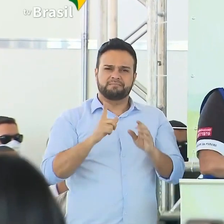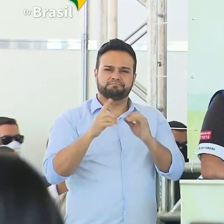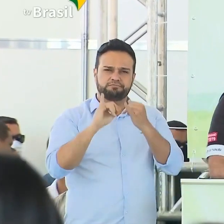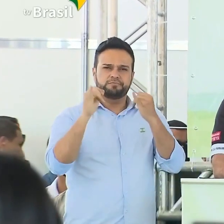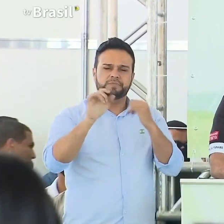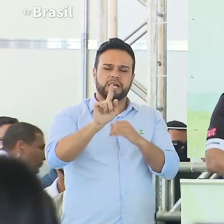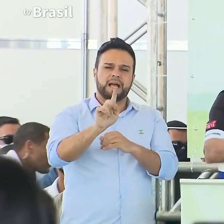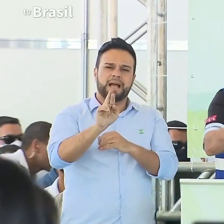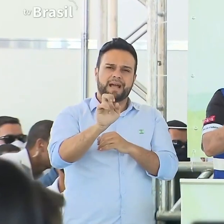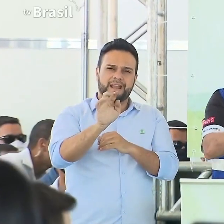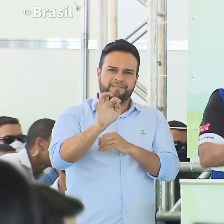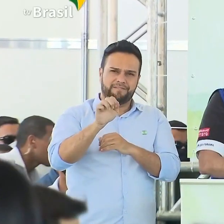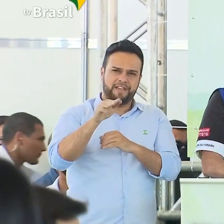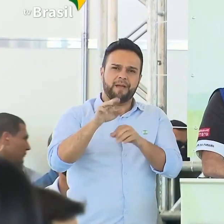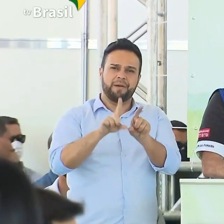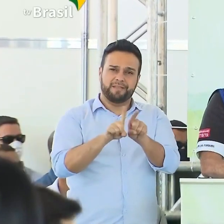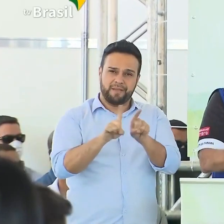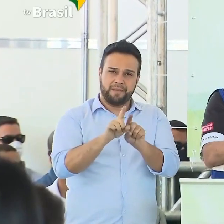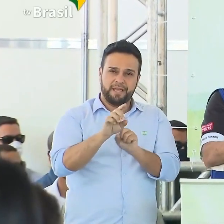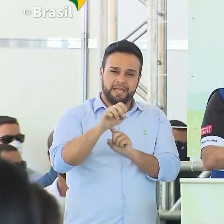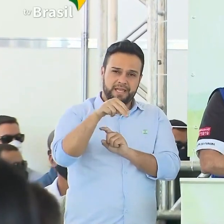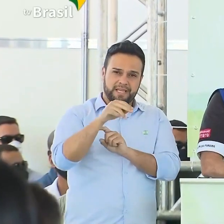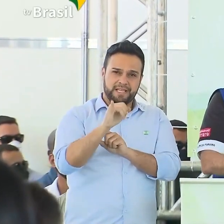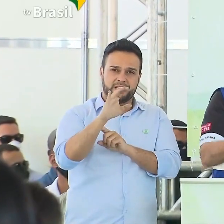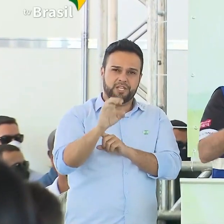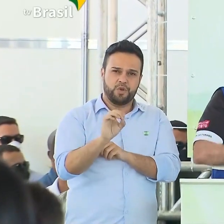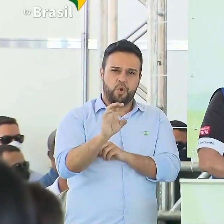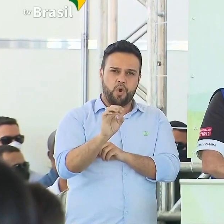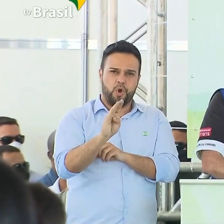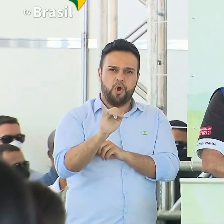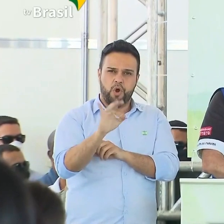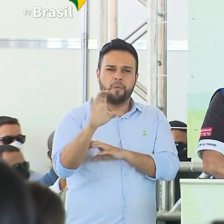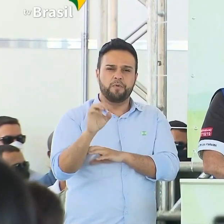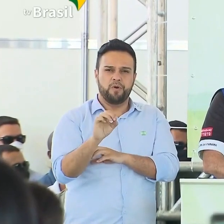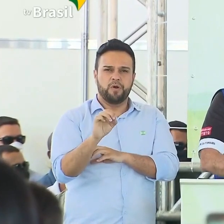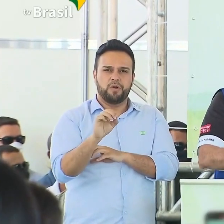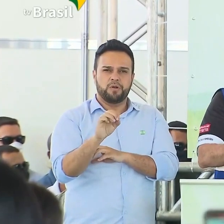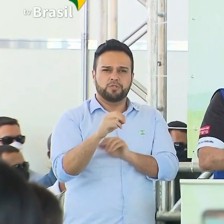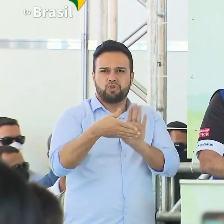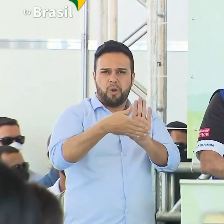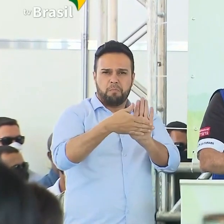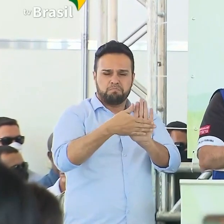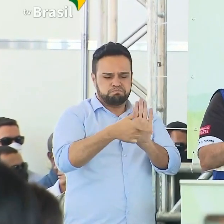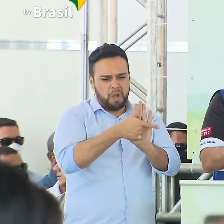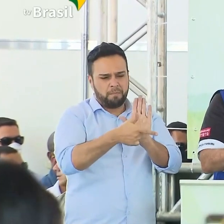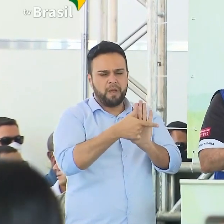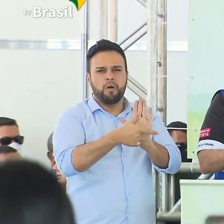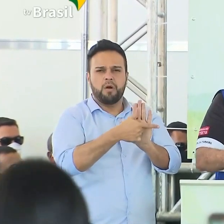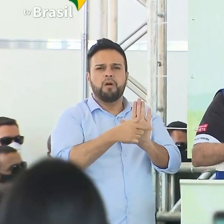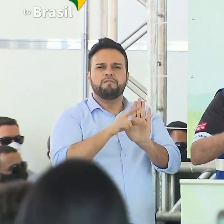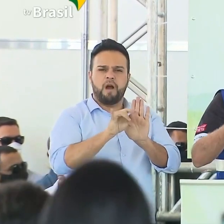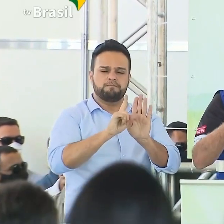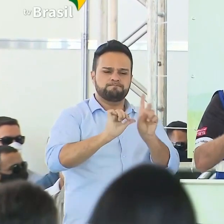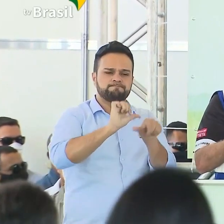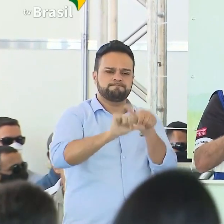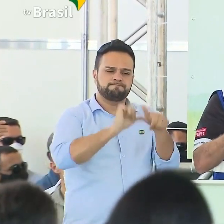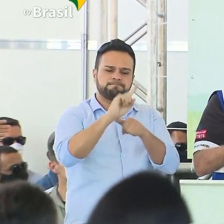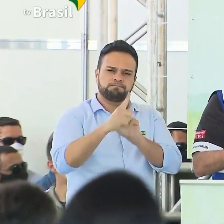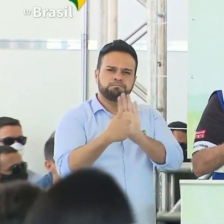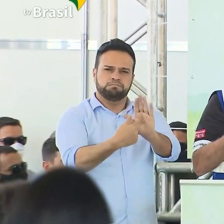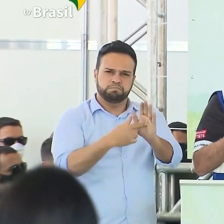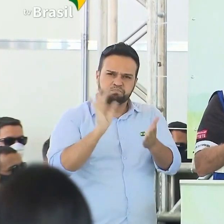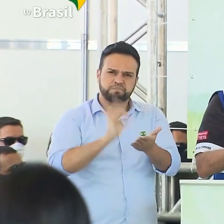de nióbio está na iminência de sair da prancheta e se tornar-se uma realidade. Obviamente, isso será um